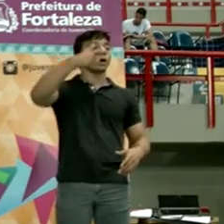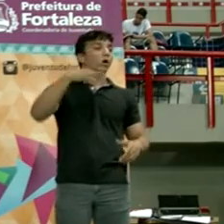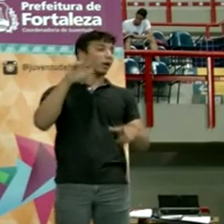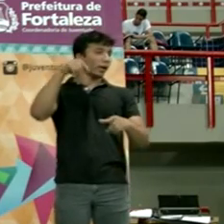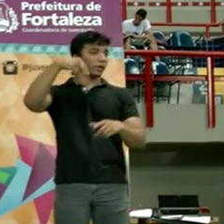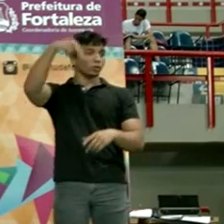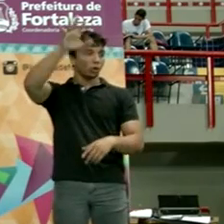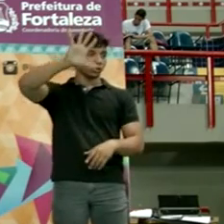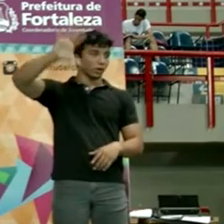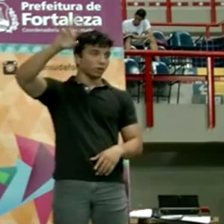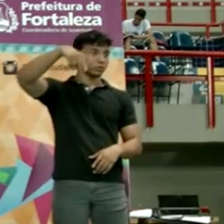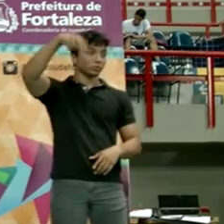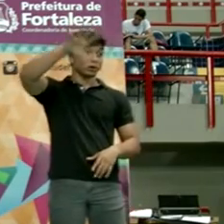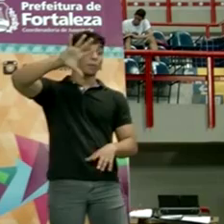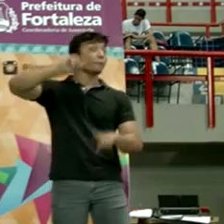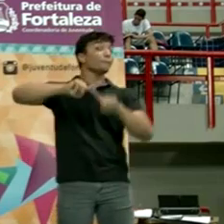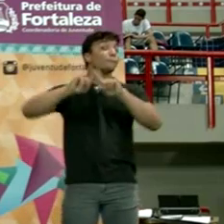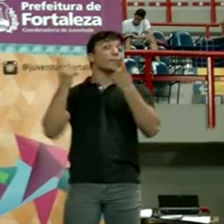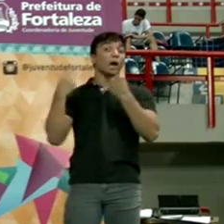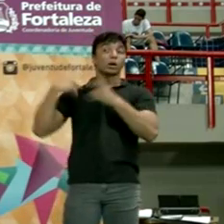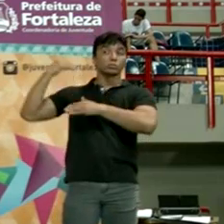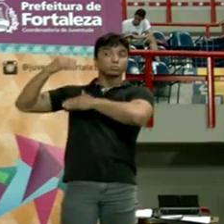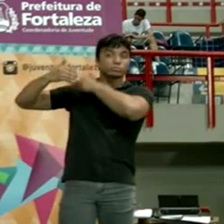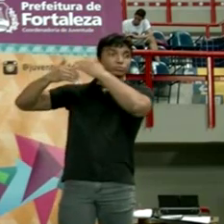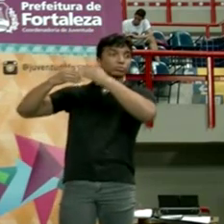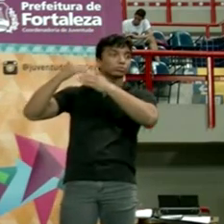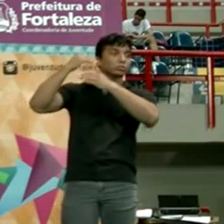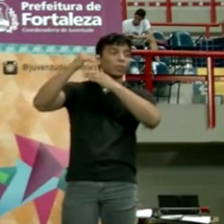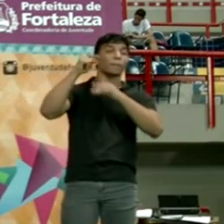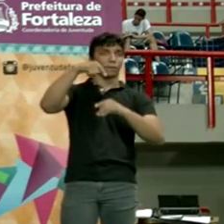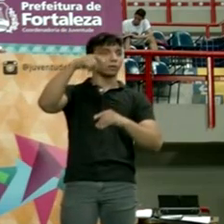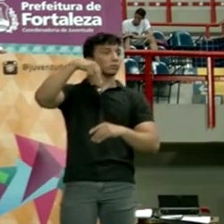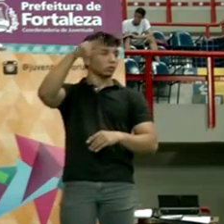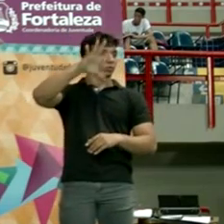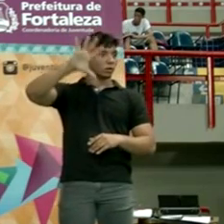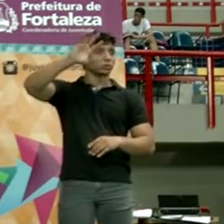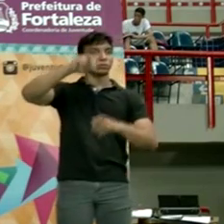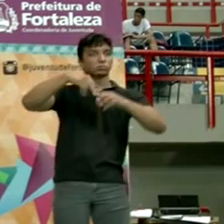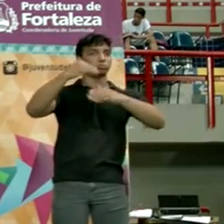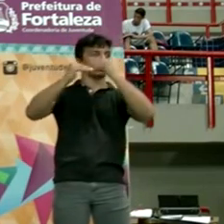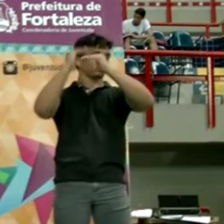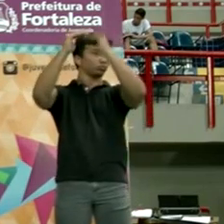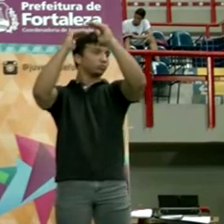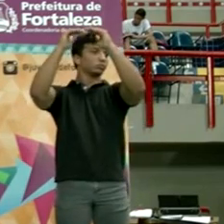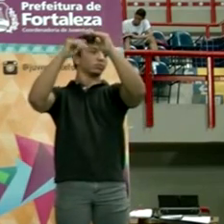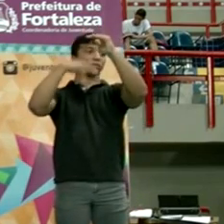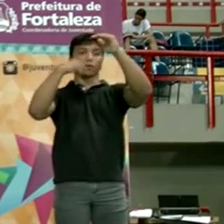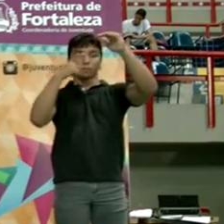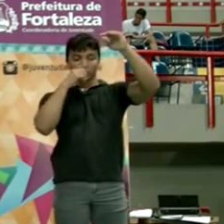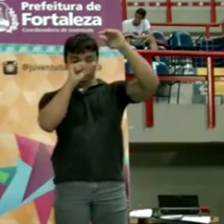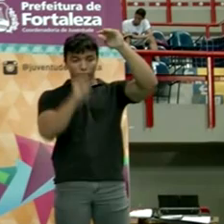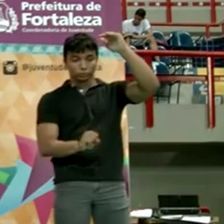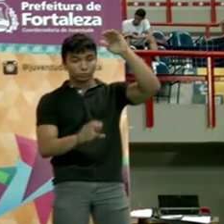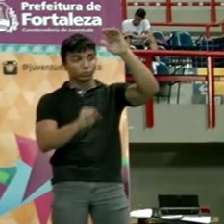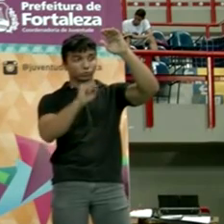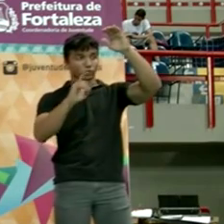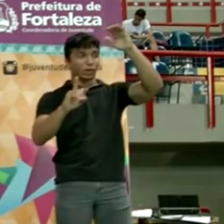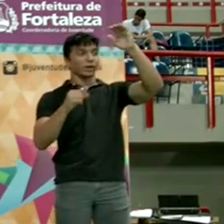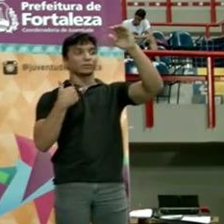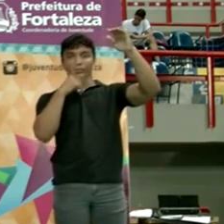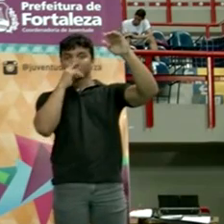No entanto, nos últimos anos, os estados do Nordeste têm crescido mais do que os estados do Sul e do